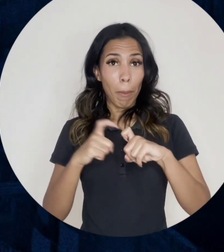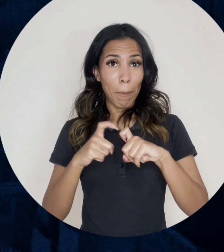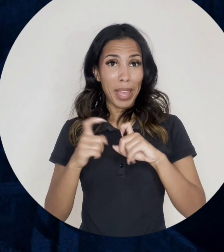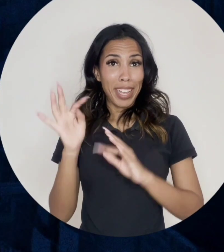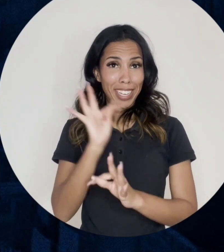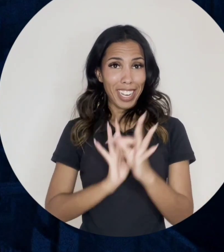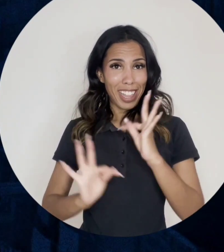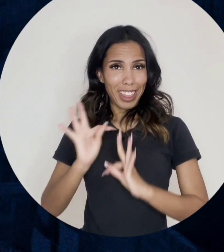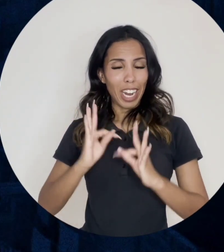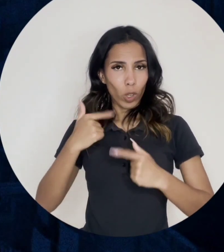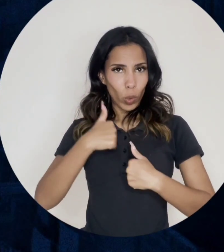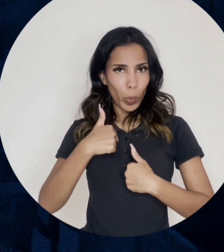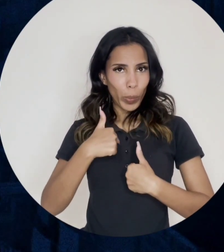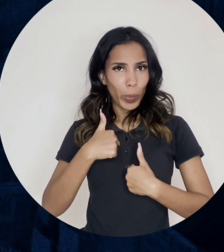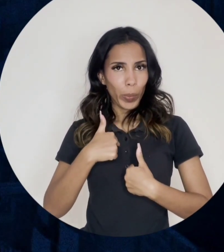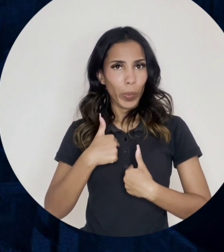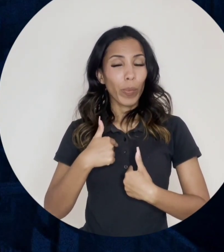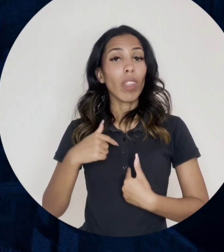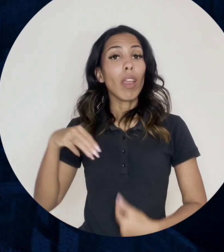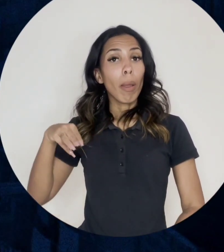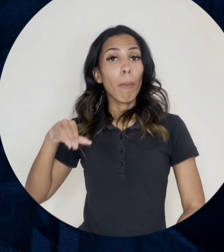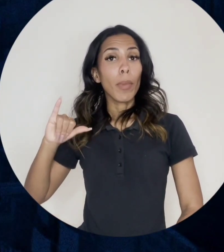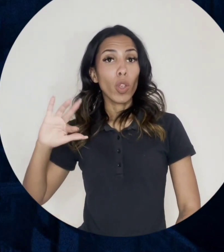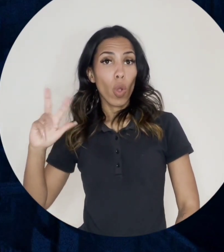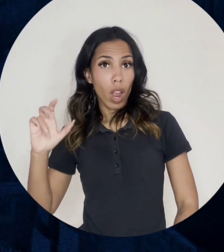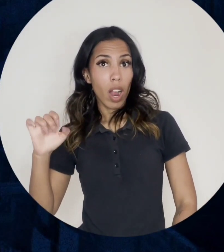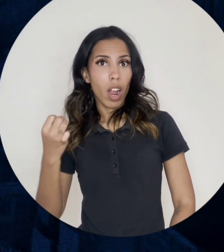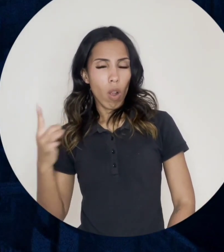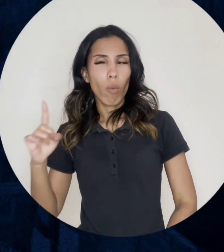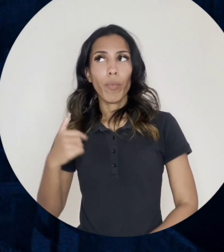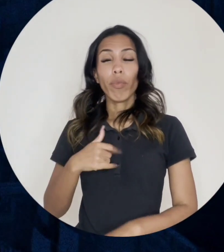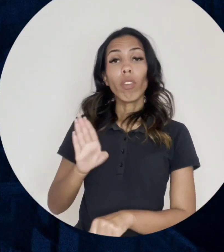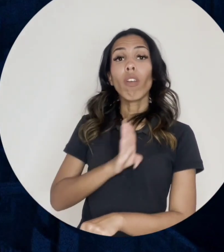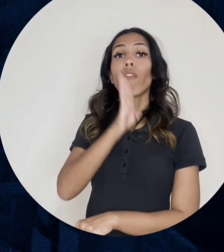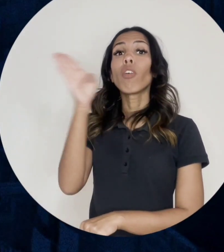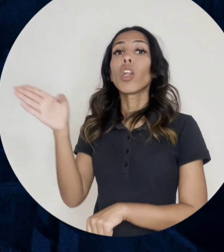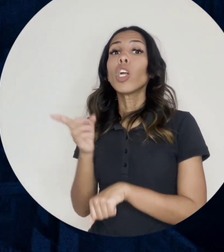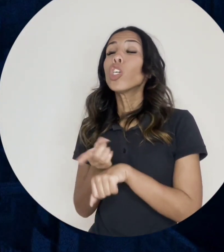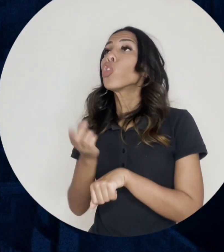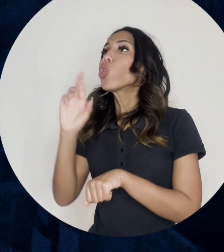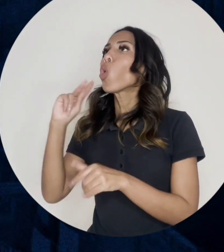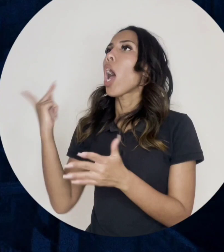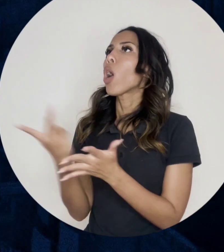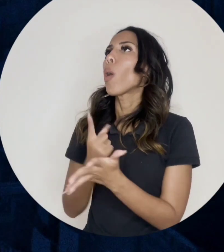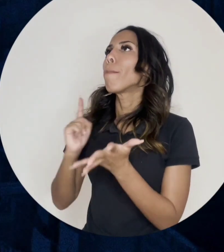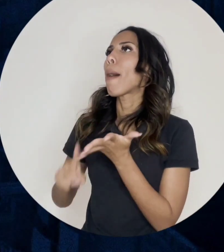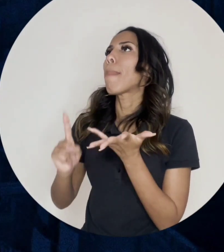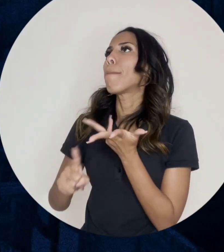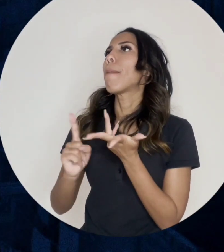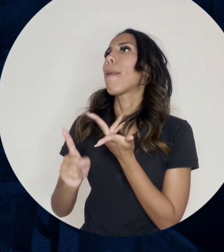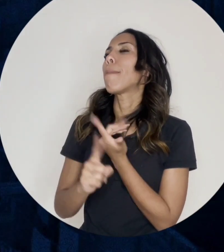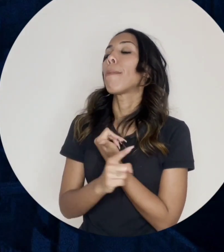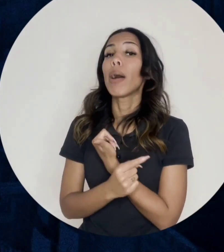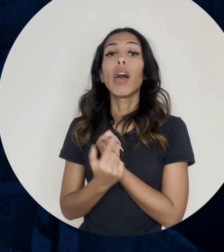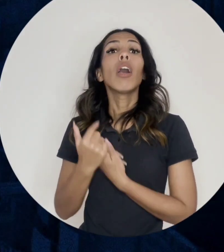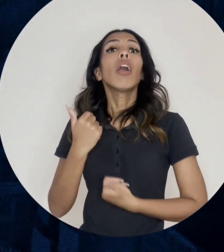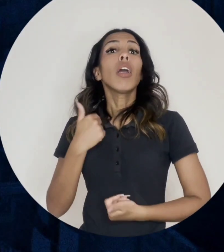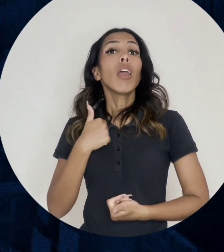estava no meio campo. Eu fui lá. Falei, doutora, está acontecendo isso. Para mim, eu